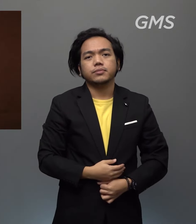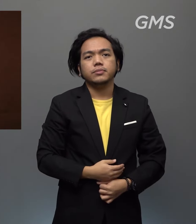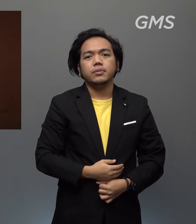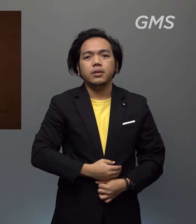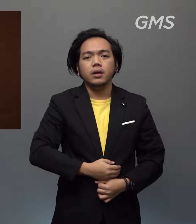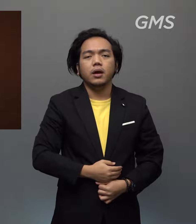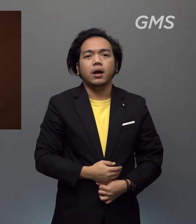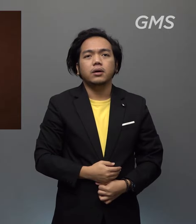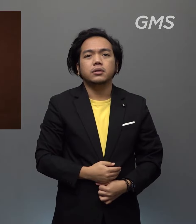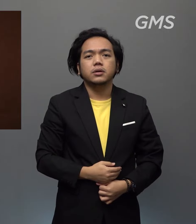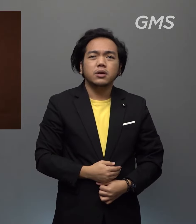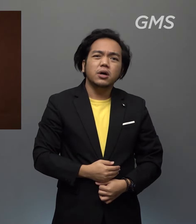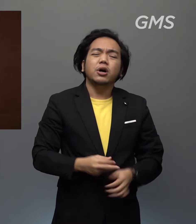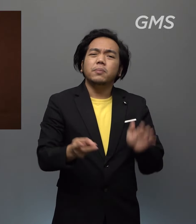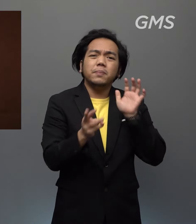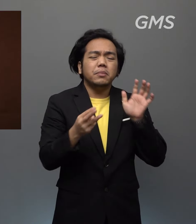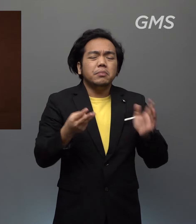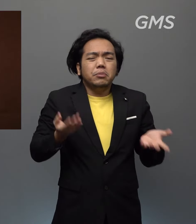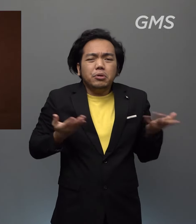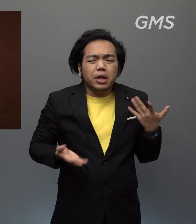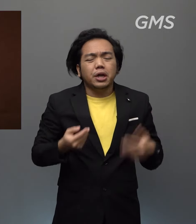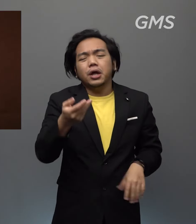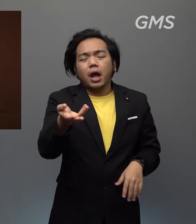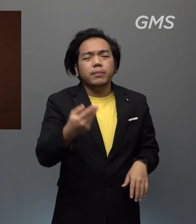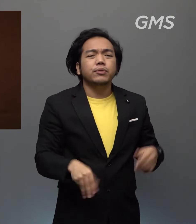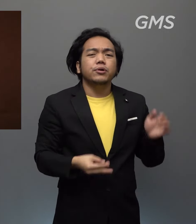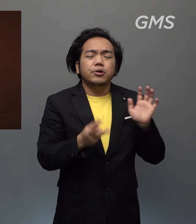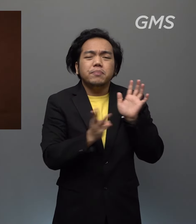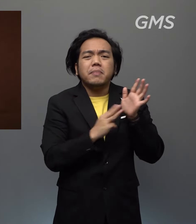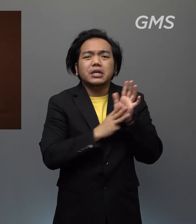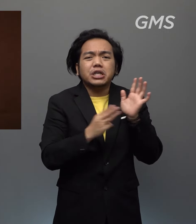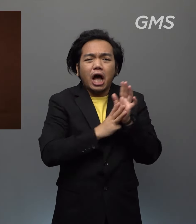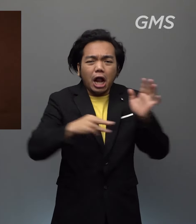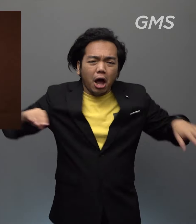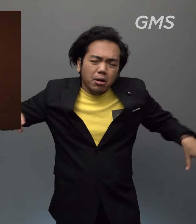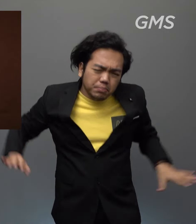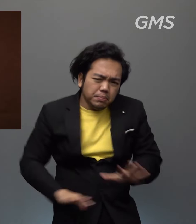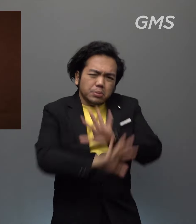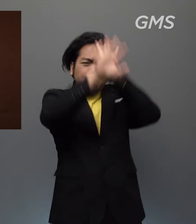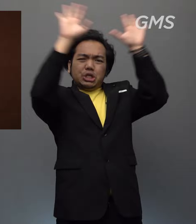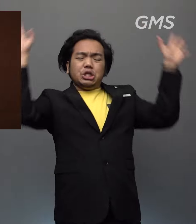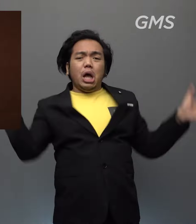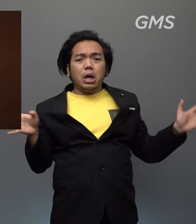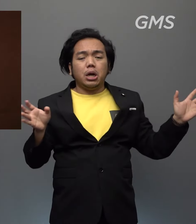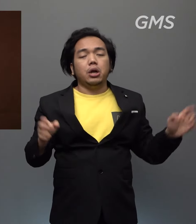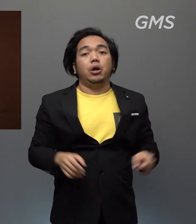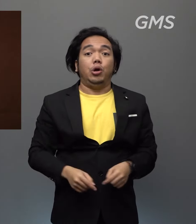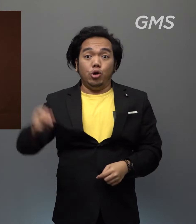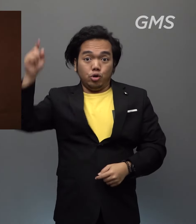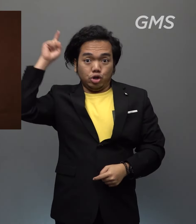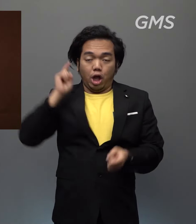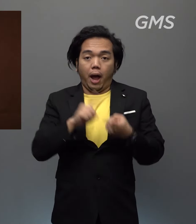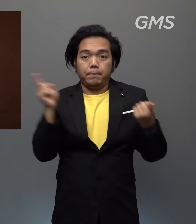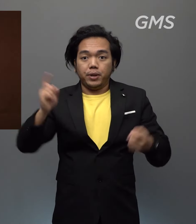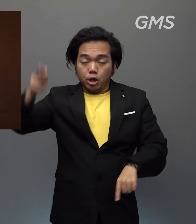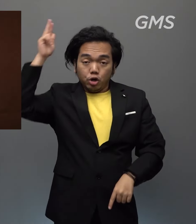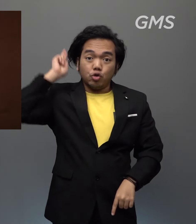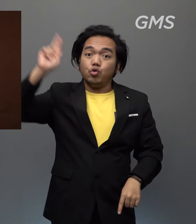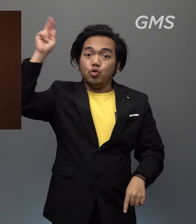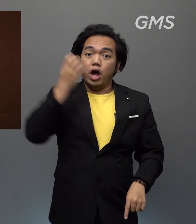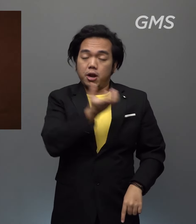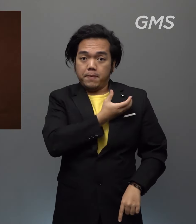begitu susah, menderita, bahkan bau. Dia Allah yang akan memelukmu, menciummu,